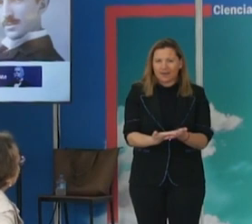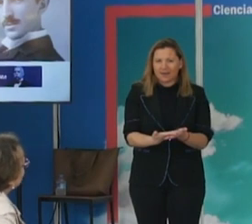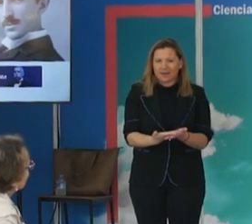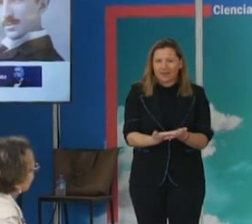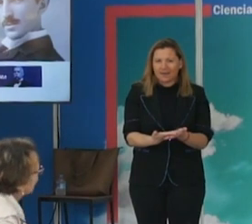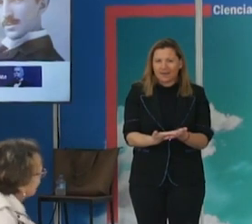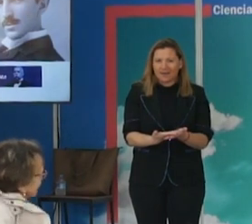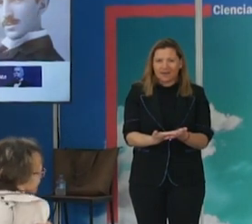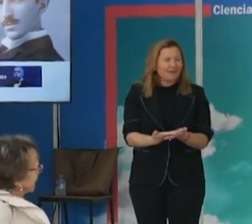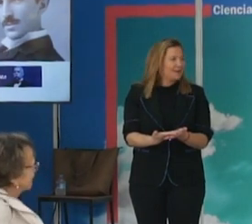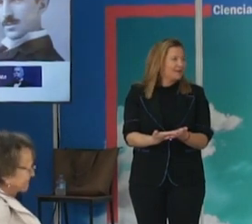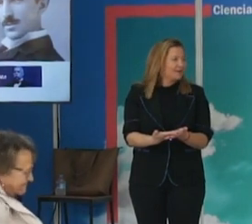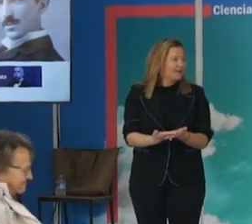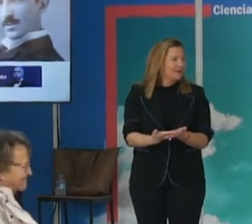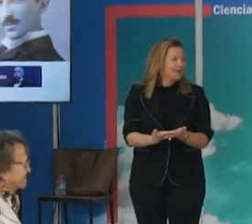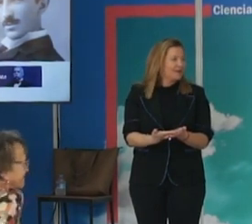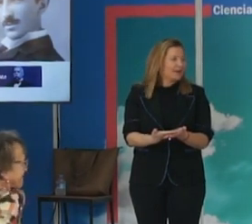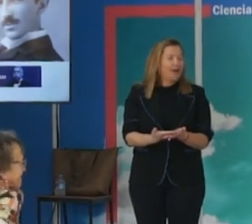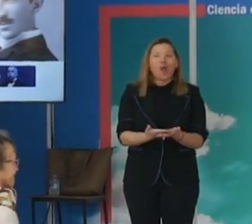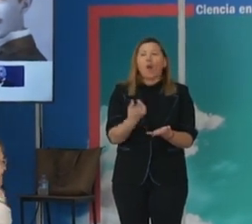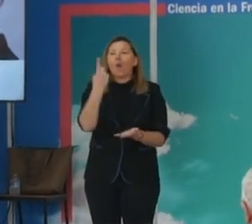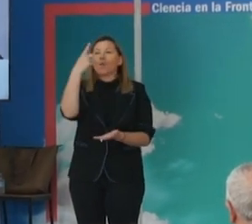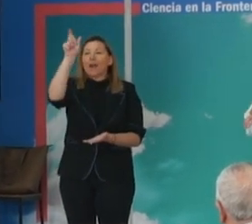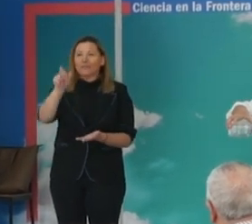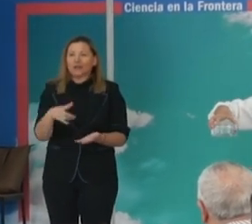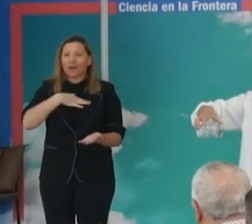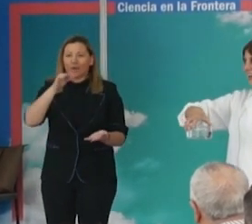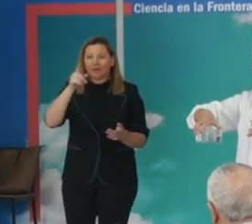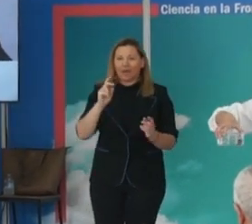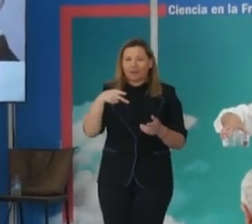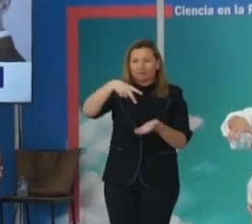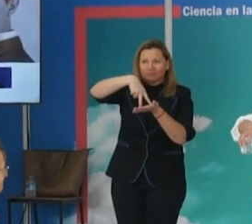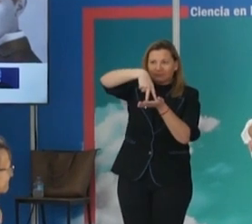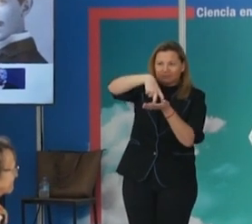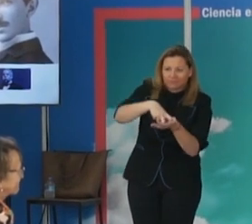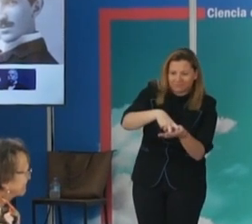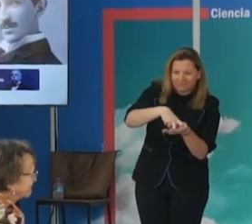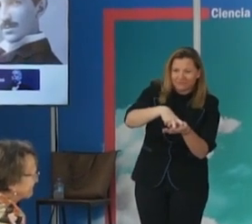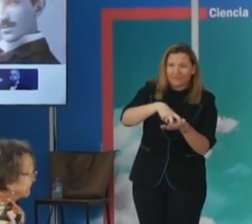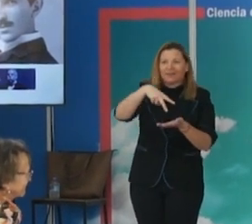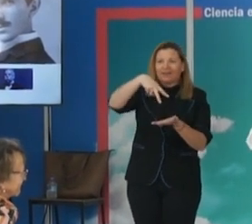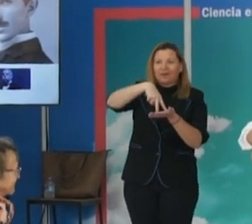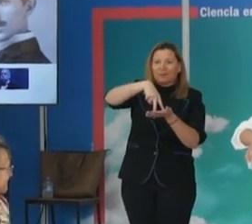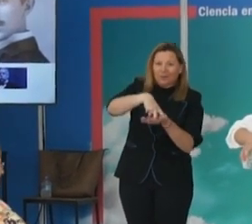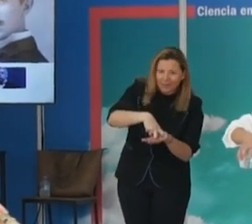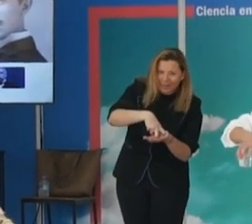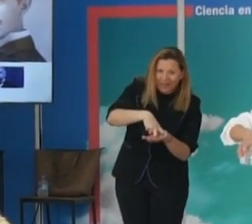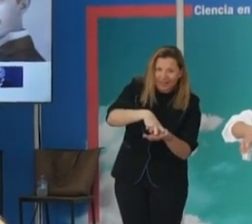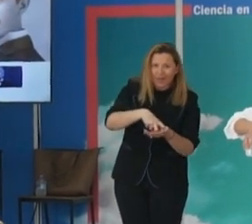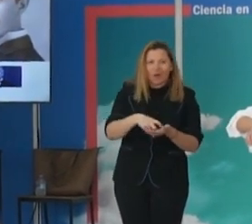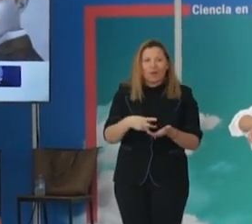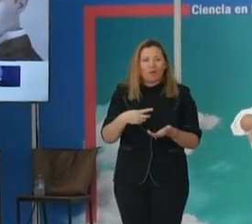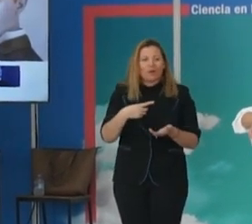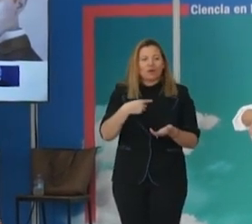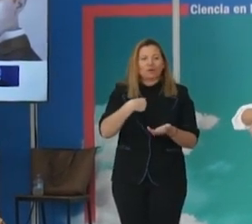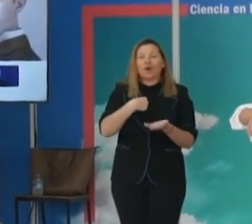¿O algún otro? ¿Alguien que sea capaz de agacharse? O sea, alguien de edad de agacharse al suelo. Alguien,